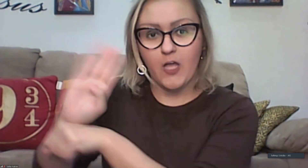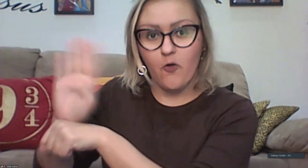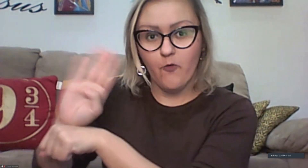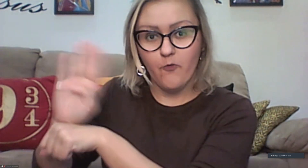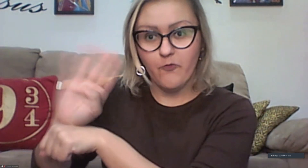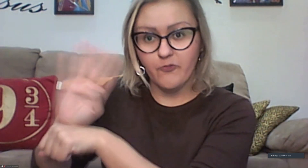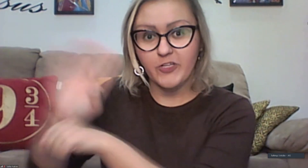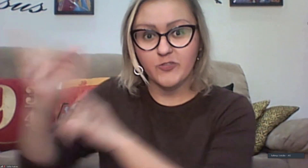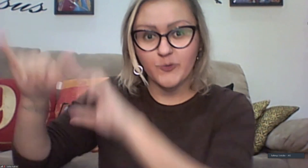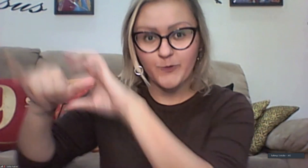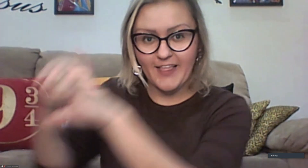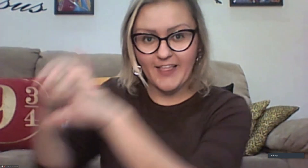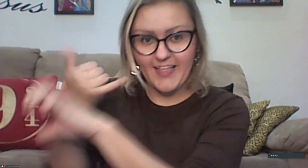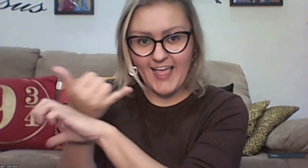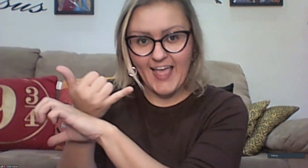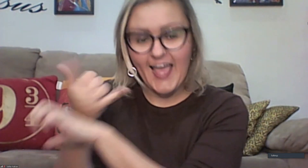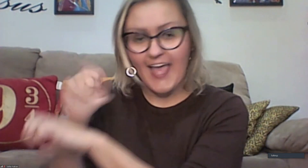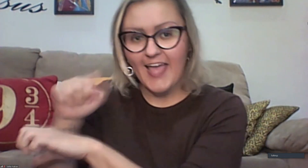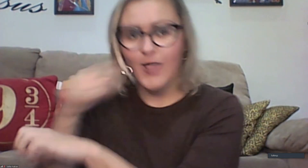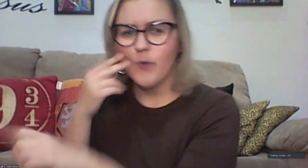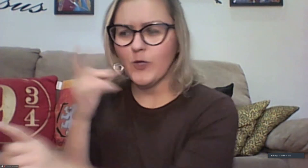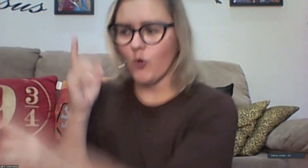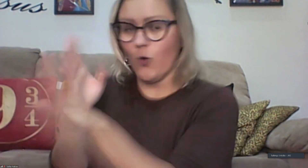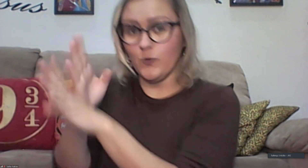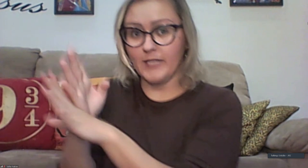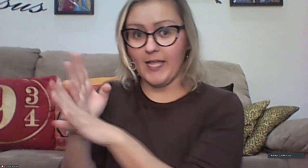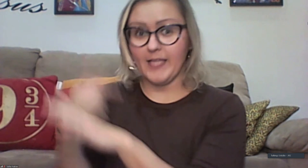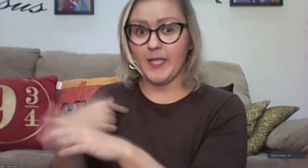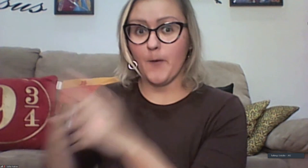Então, tem um filme no YouTube que eu encontrei